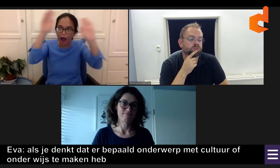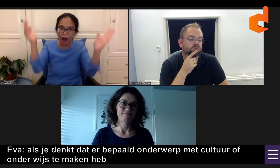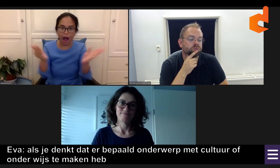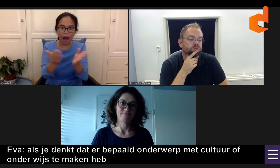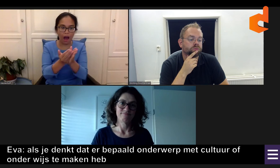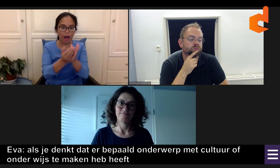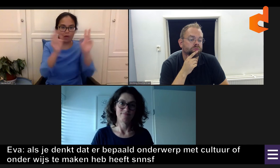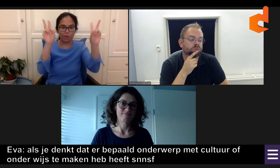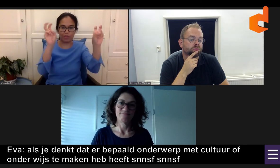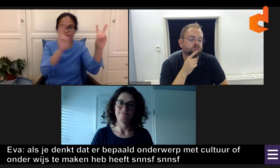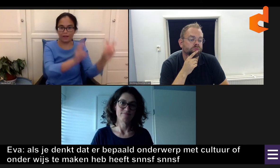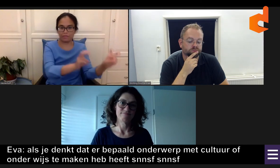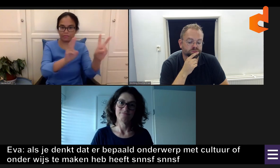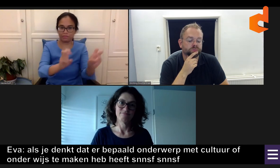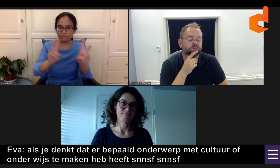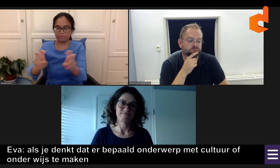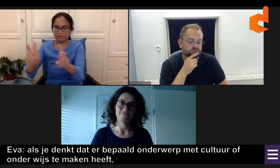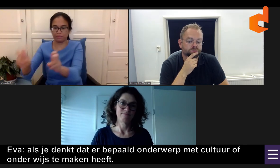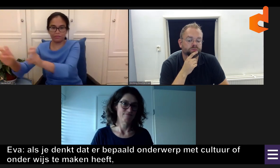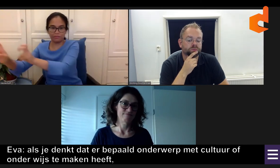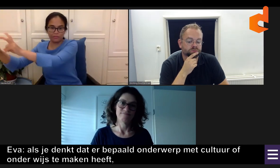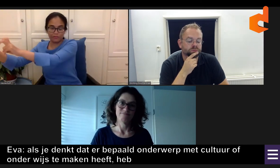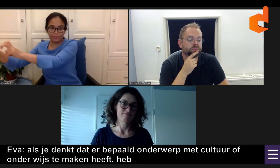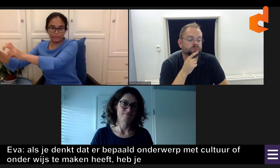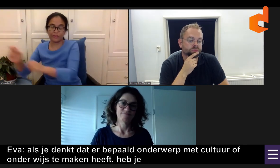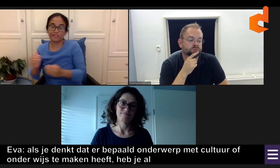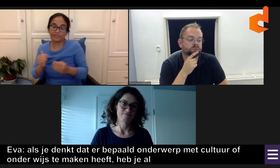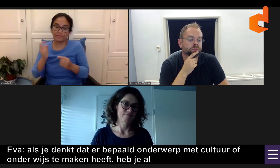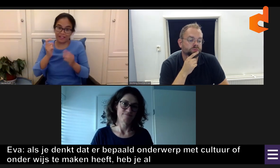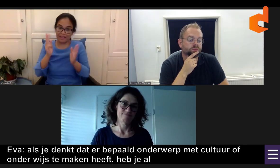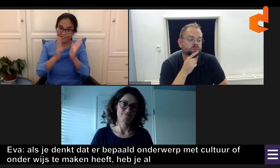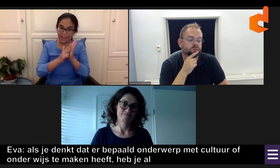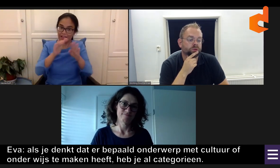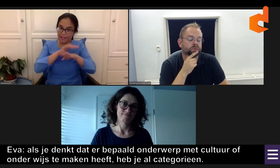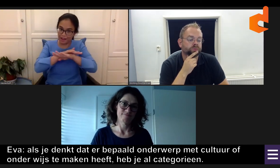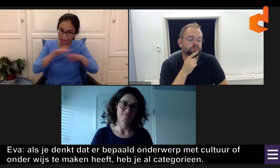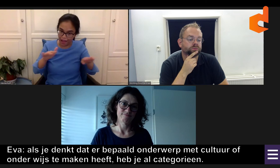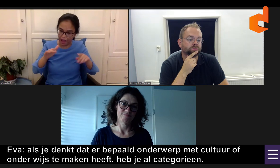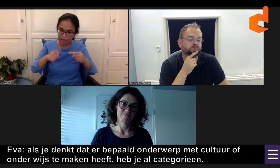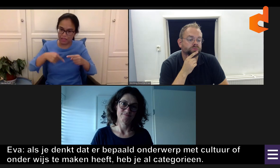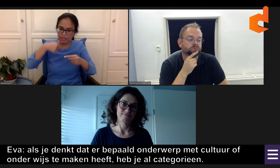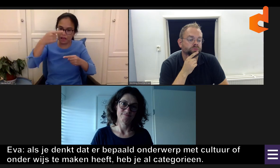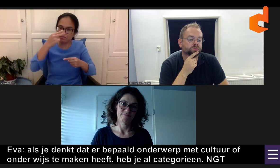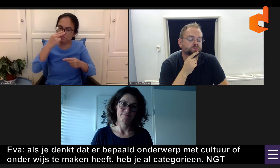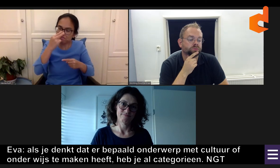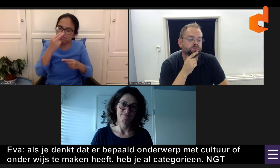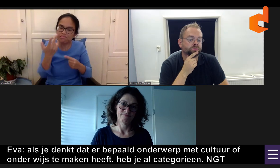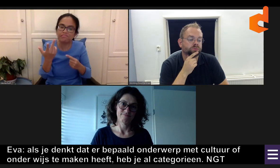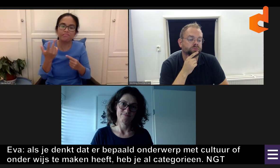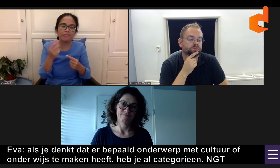gebarentaal beïnvloedt eigenlijk al deze verschillende gebieden en onderwerpen. Dus zodra deze wet